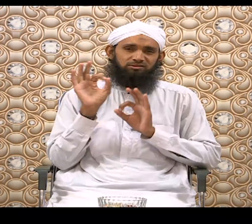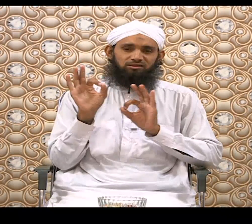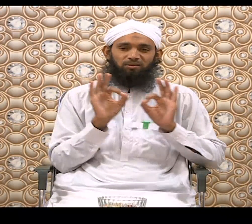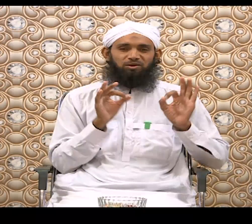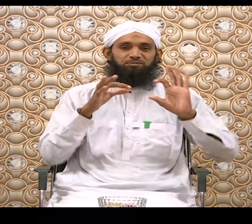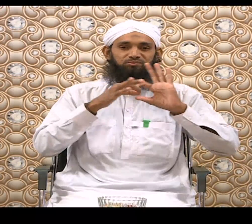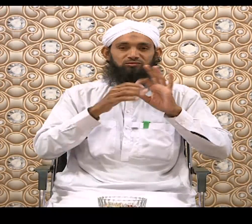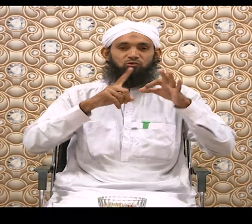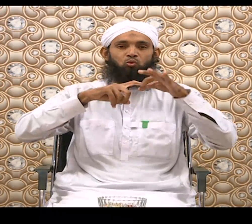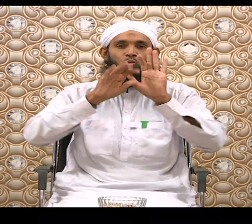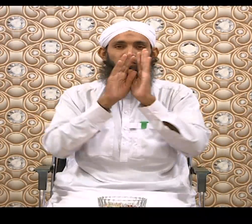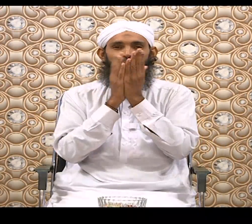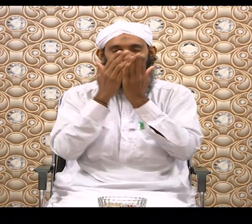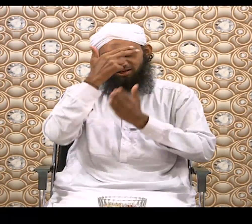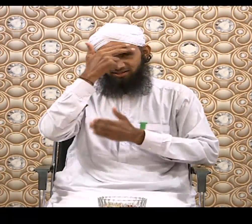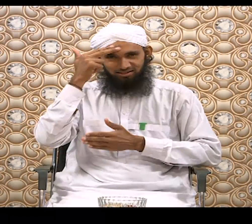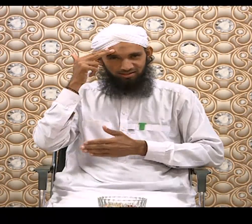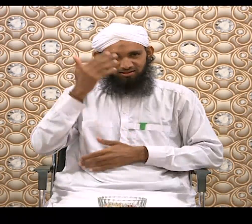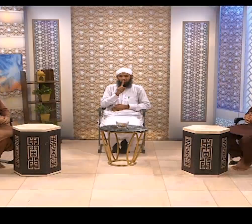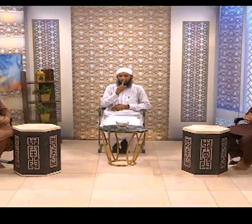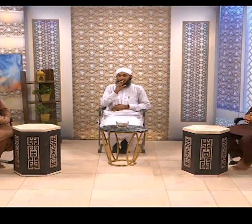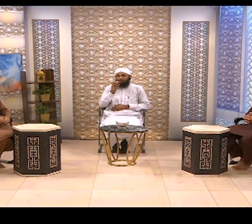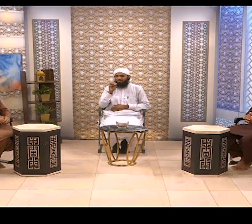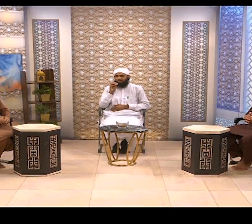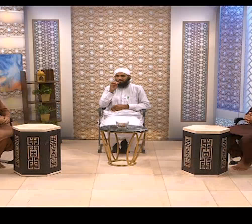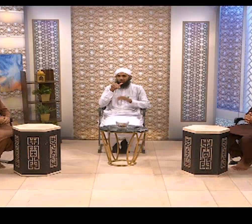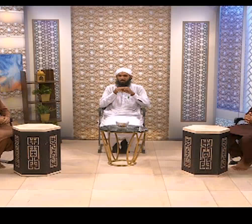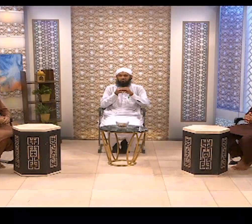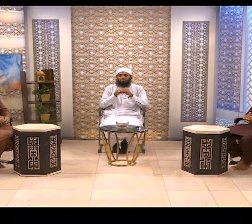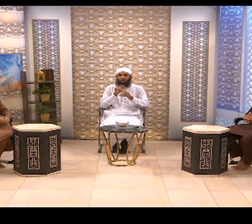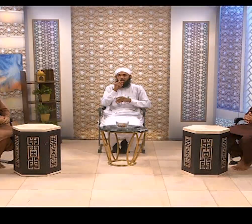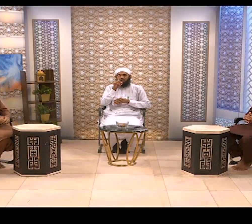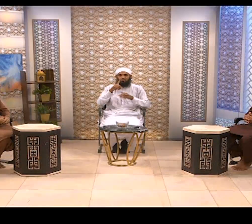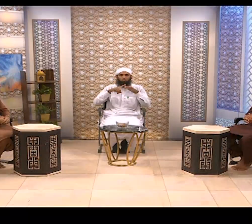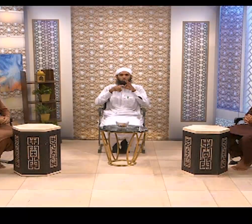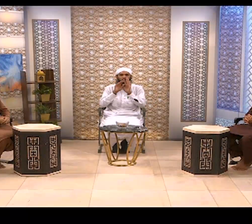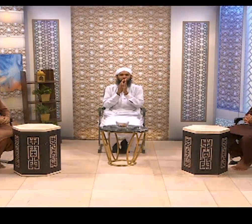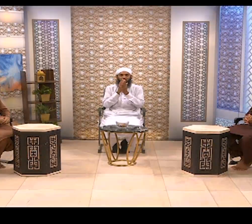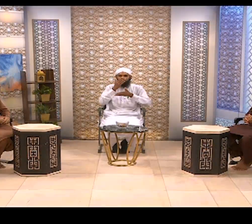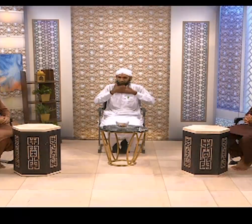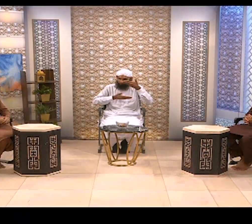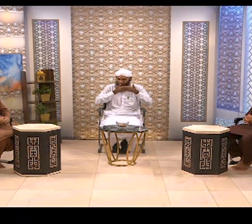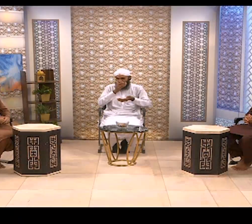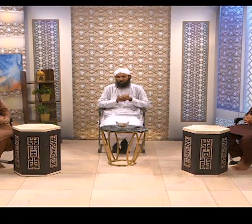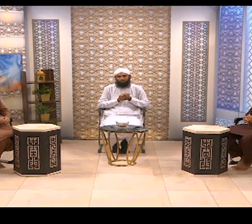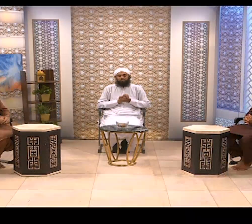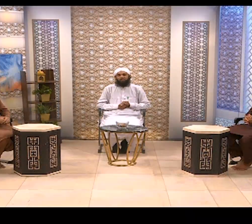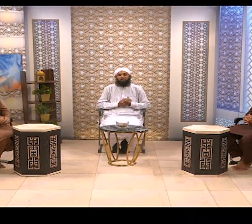پندرہ سورہ بنی اسرائیل کی آیت نمبر 23 اور 24 میں ارشاد رب العنام ہے ترجمہ کنزل ایمان